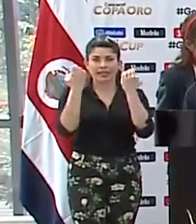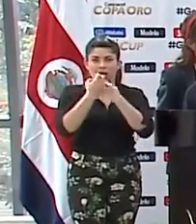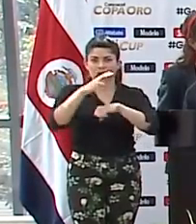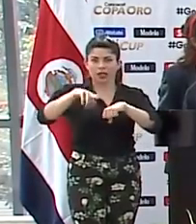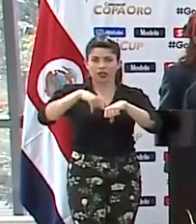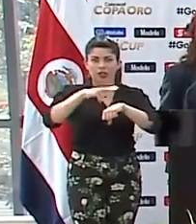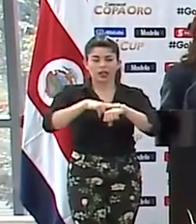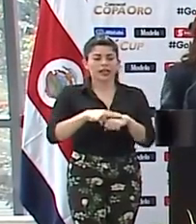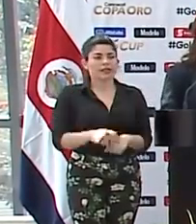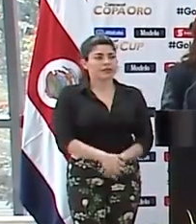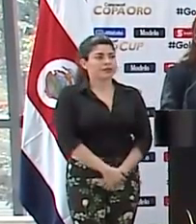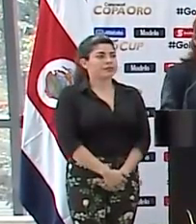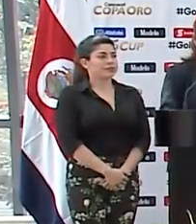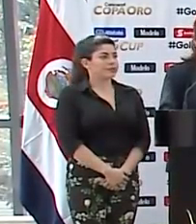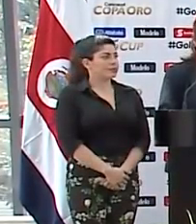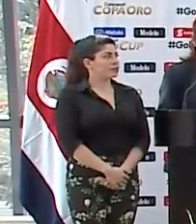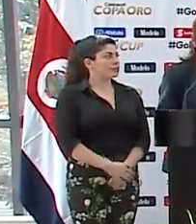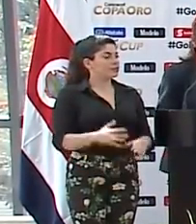Nacional.